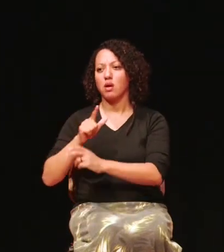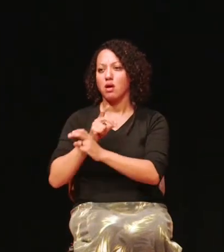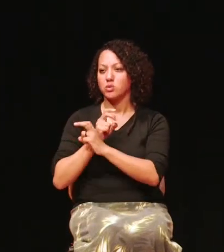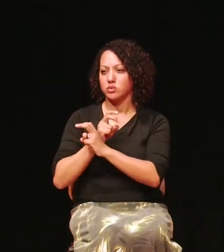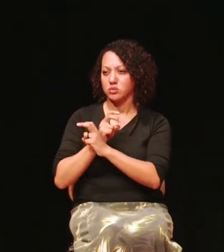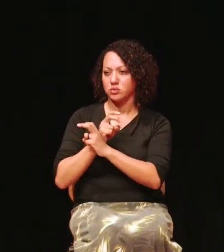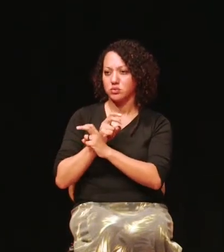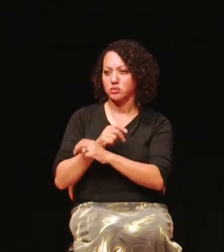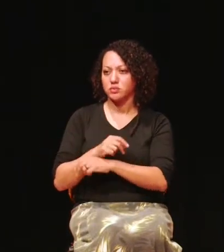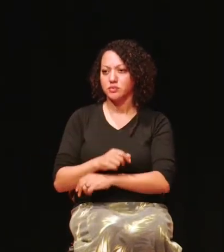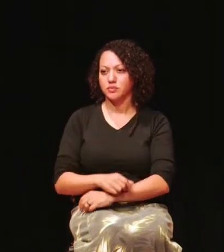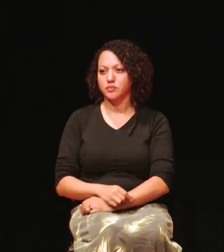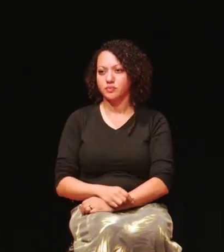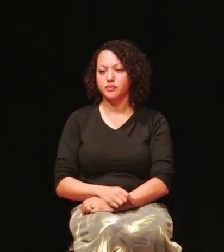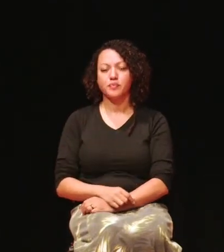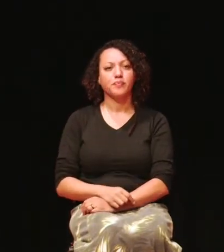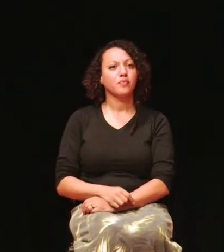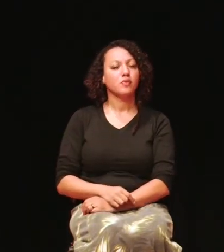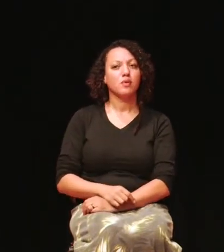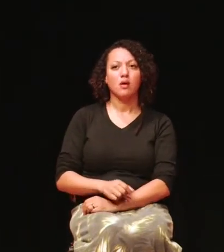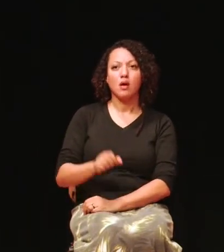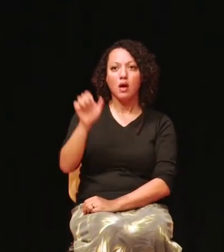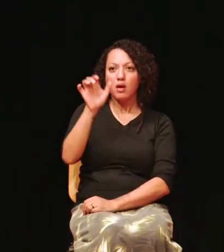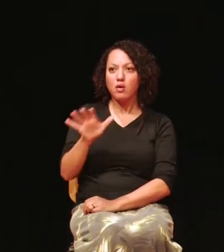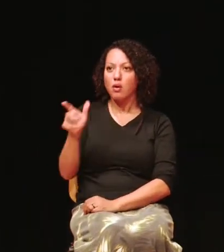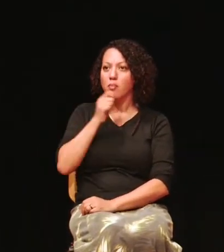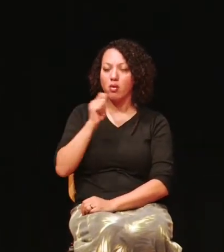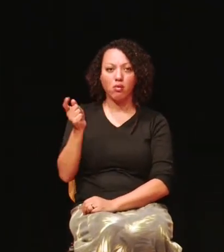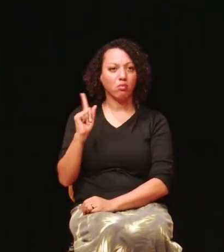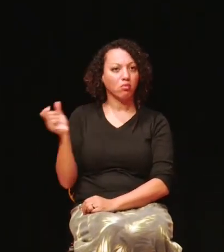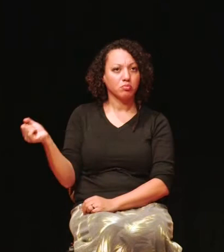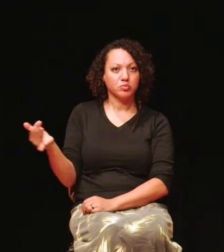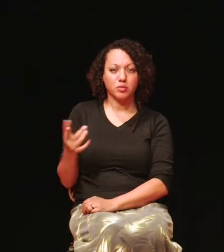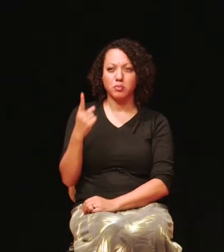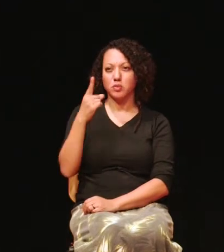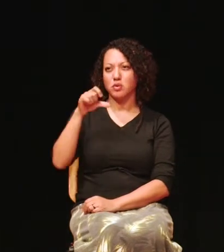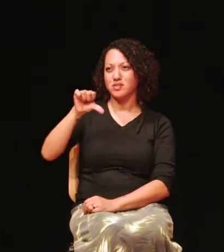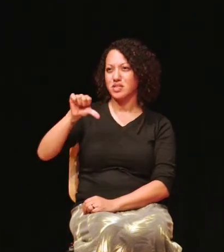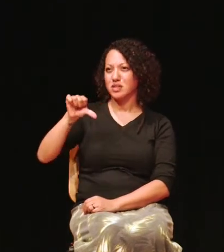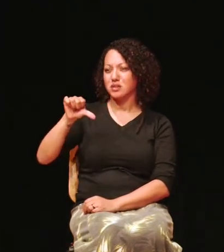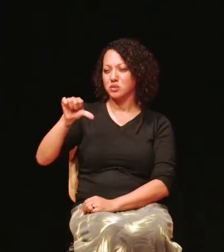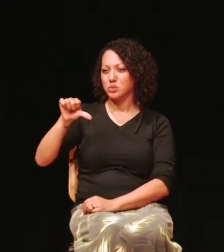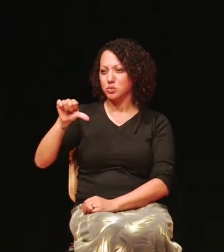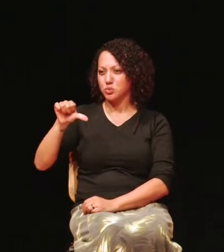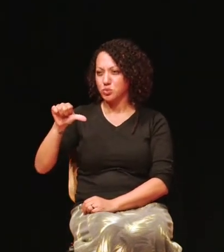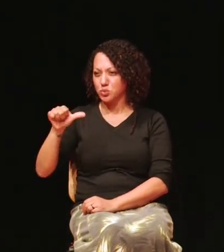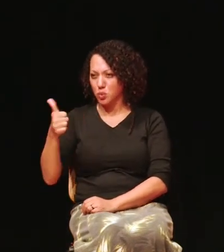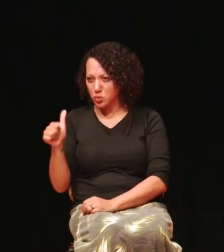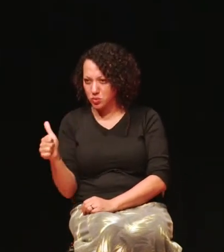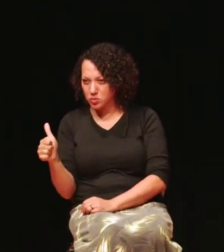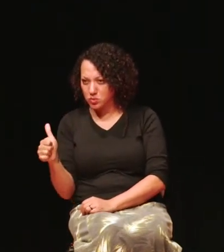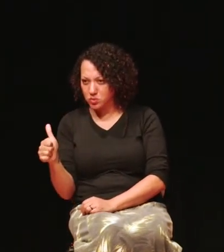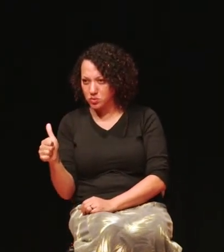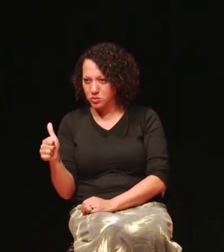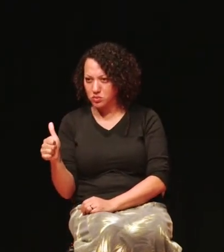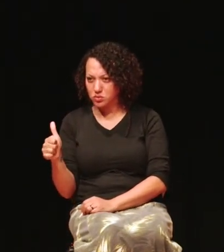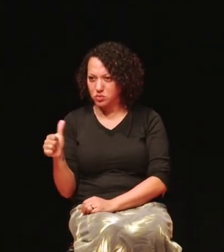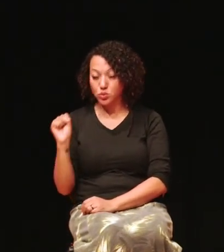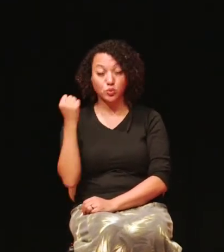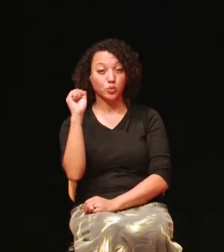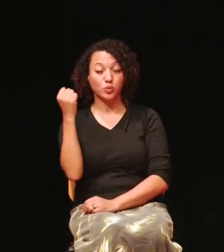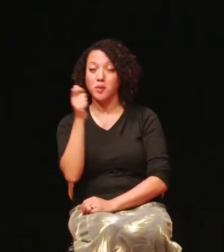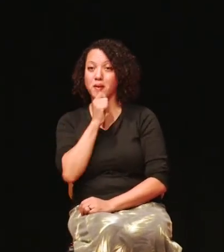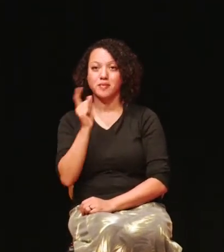que a Europa não tinha chegado à modernidade. Em 1908 ele escreve isso. Cioè, isto é, antes